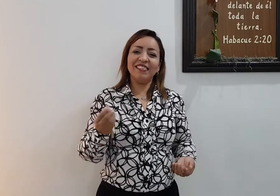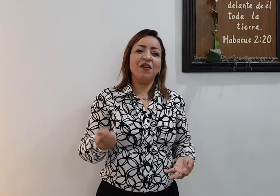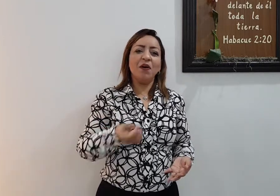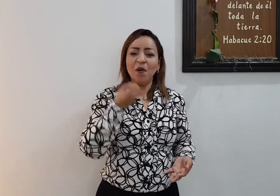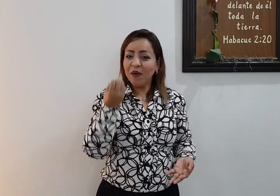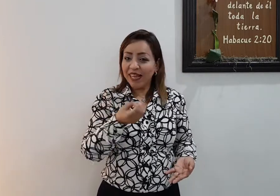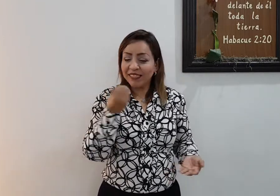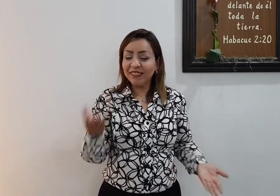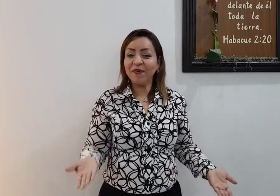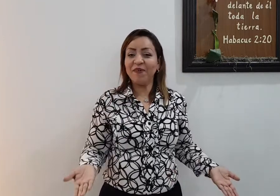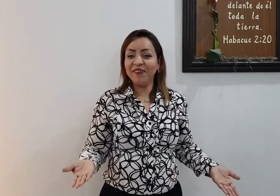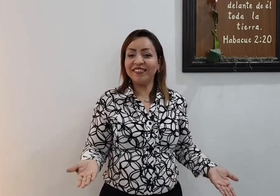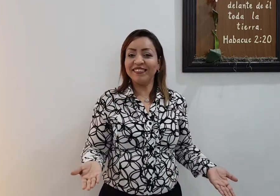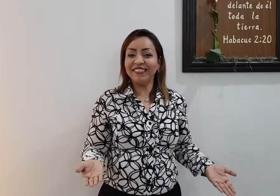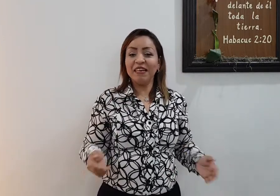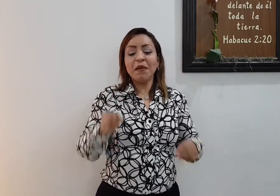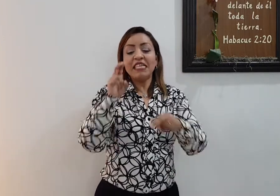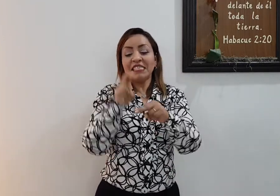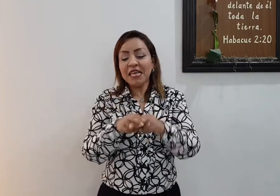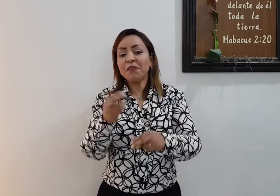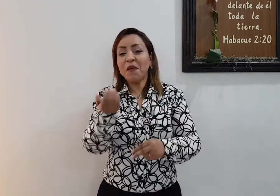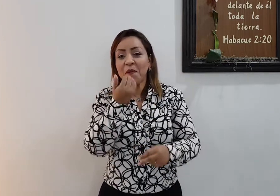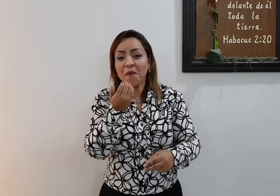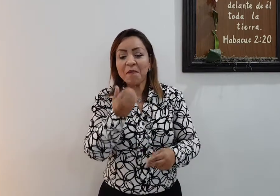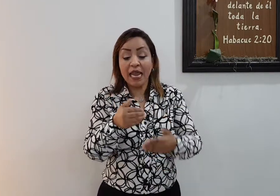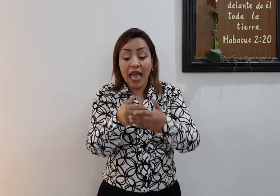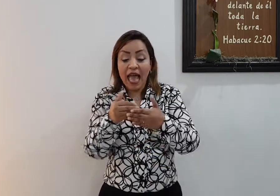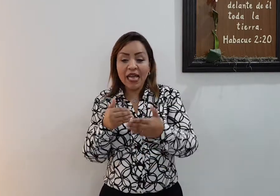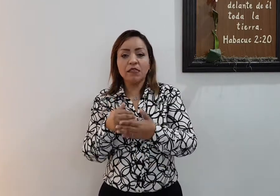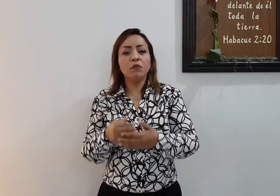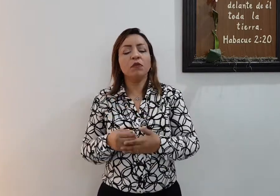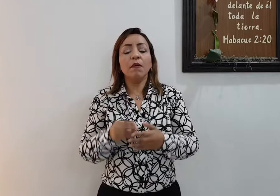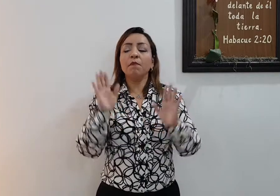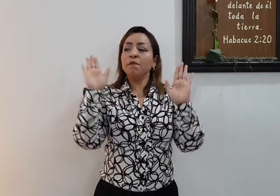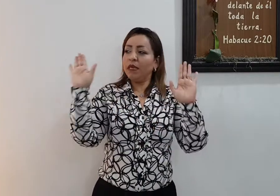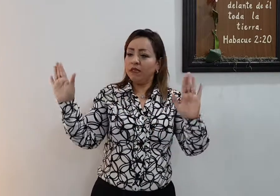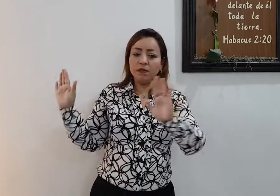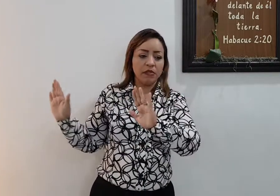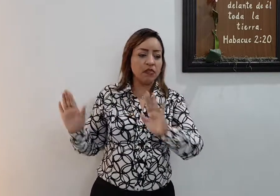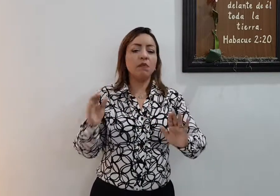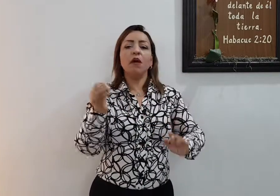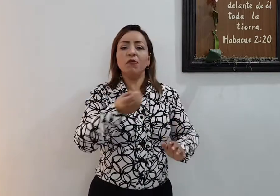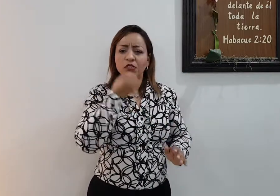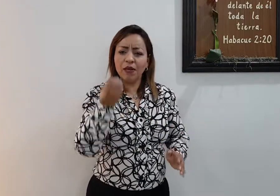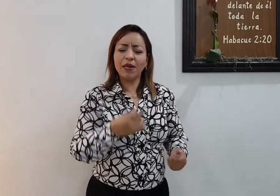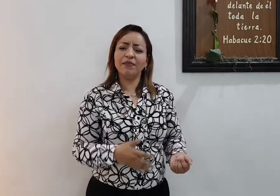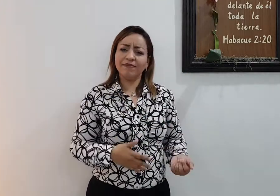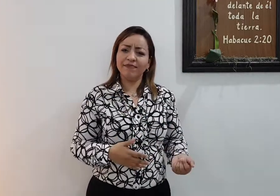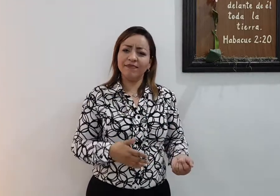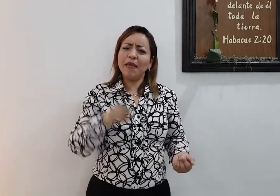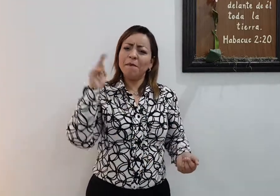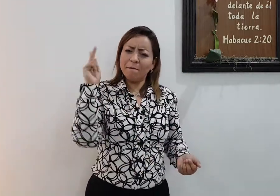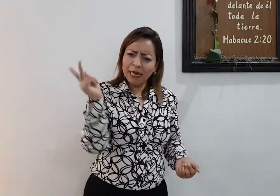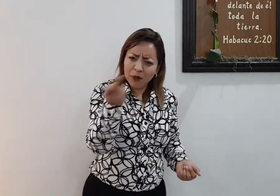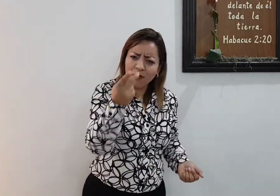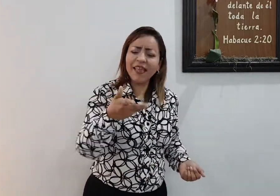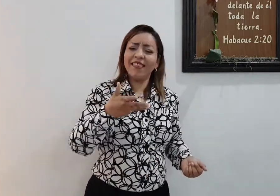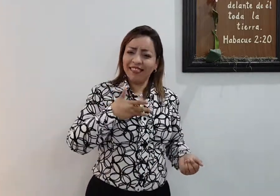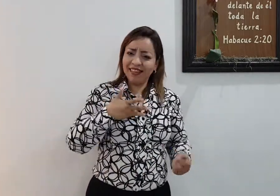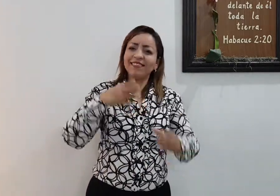pero hay quien así lo hace solamente. Entonces, ¿hay comunión con Dios o no hay comunión con Dios? Hermanos, esa es la pregunta. ¿Hay comunión con Dios